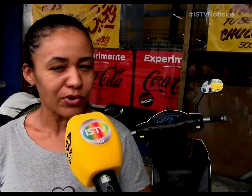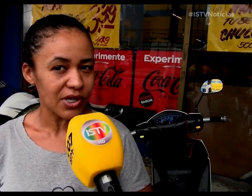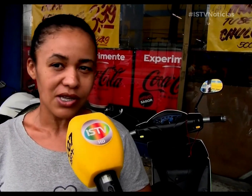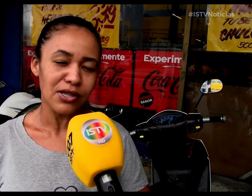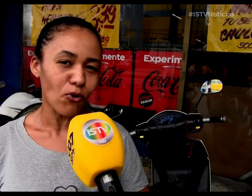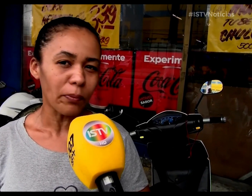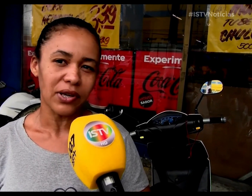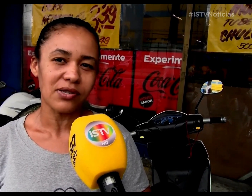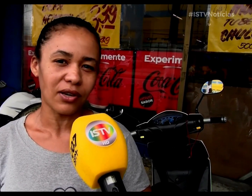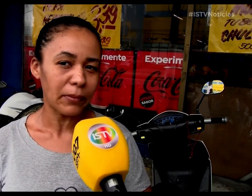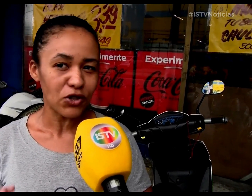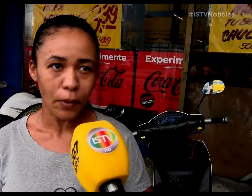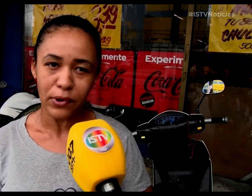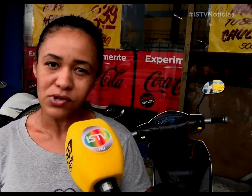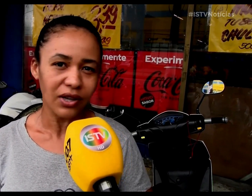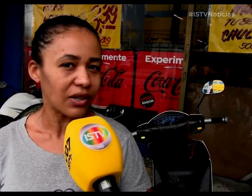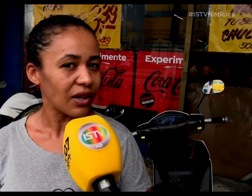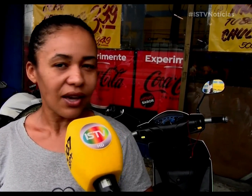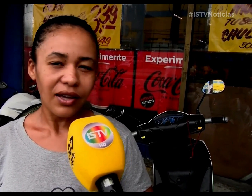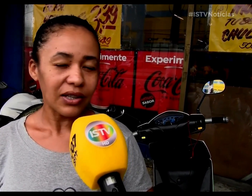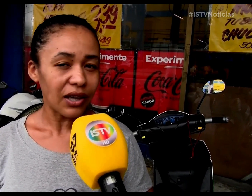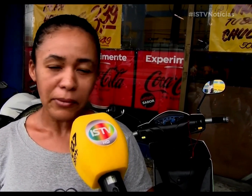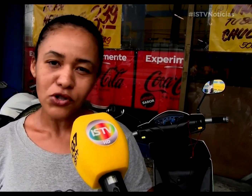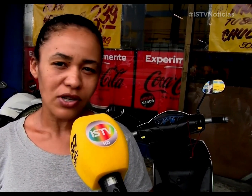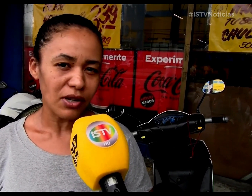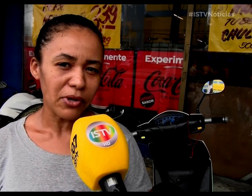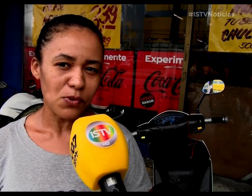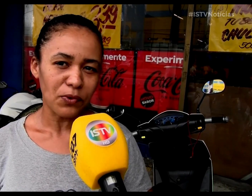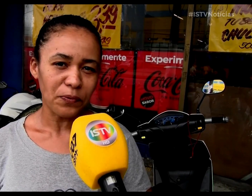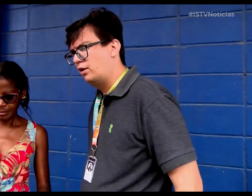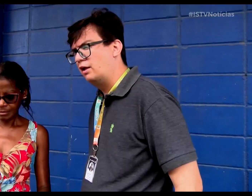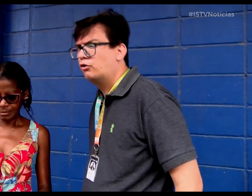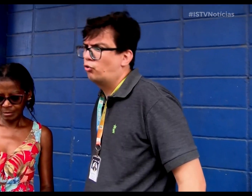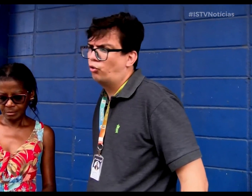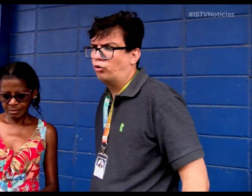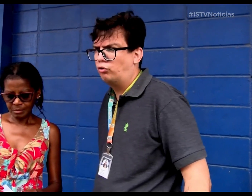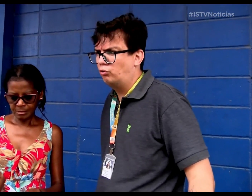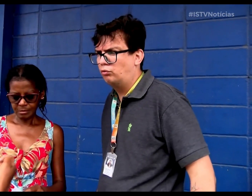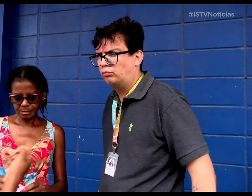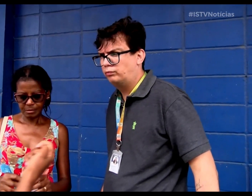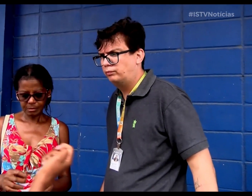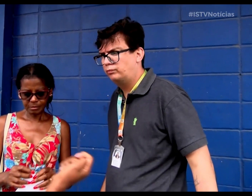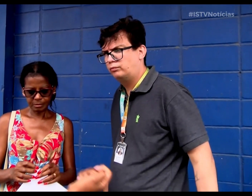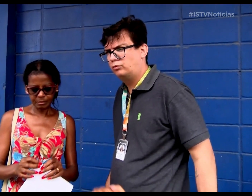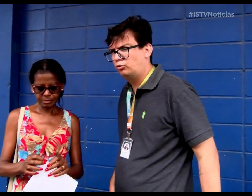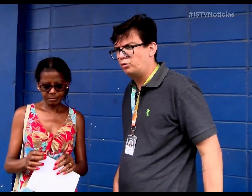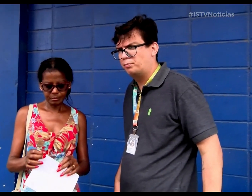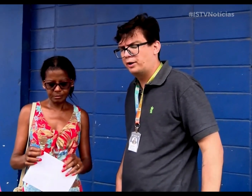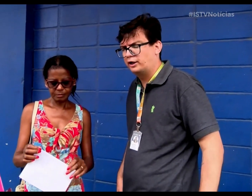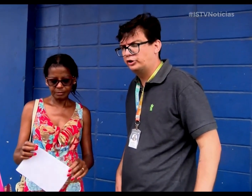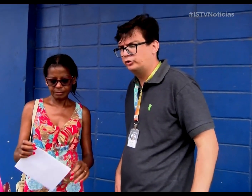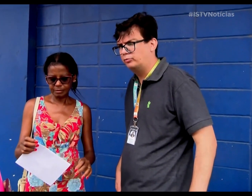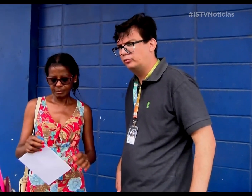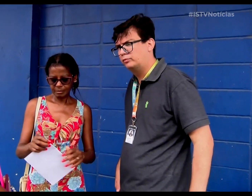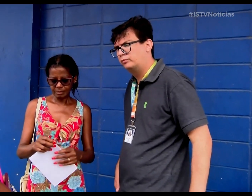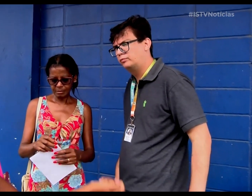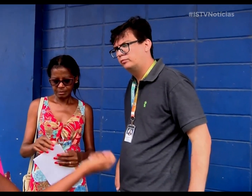muitas vezes não compensa. É deixar para usar em emergência mesmo. Dona Maria de Lourdes vem enfrentando problemas com uma agência bancária